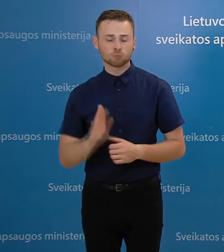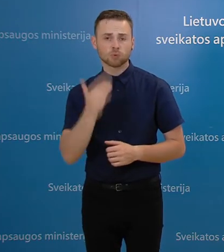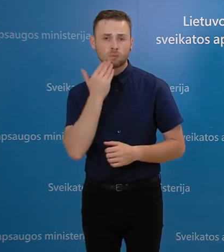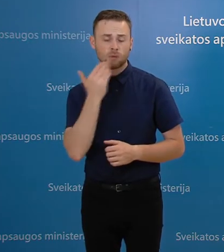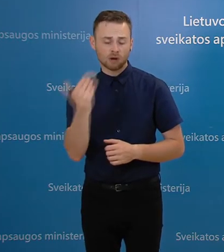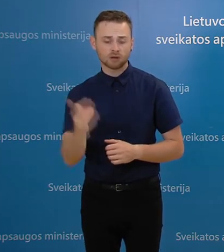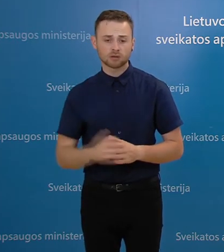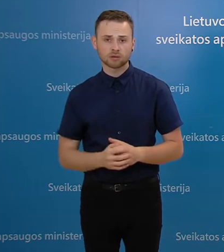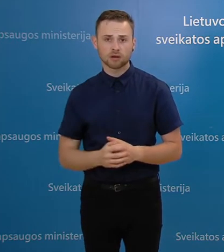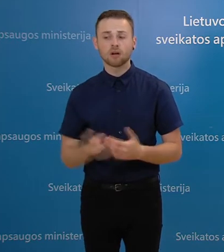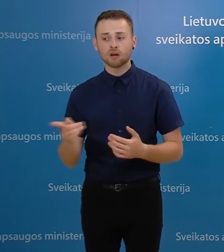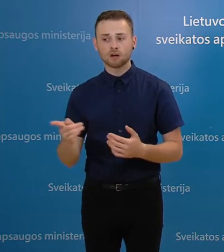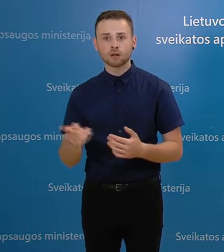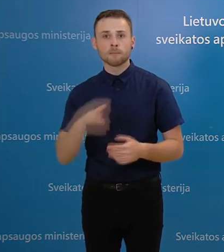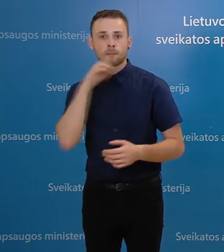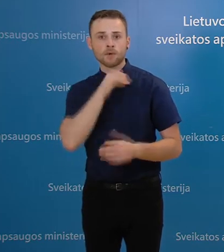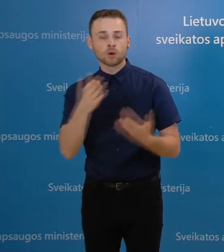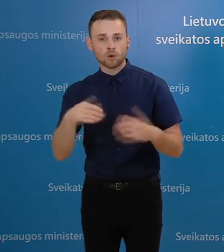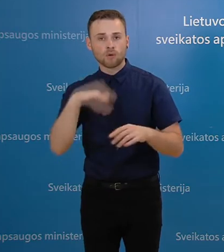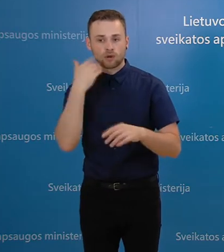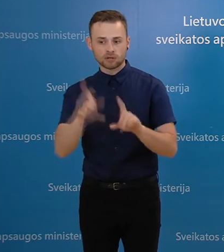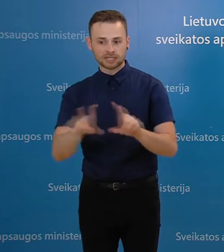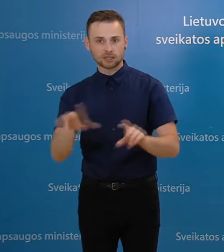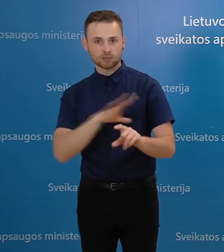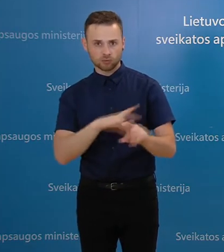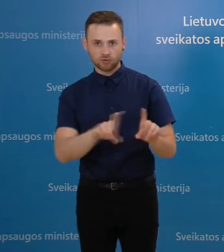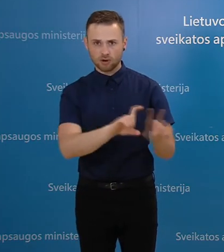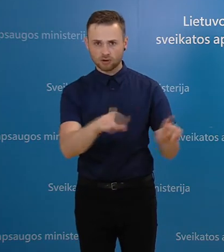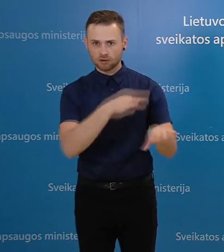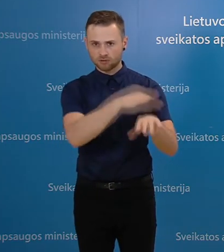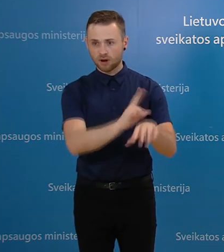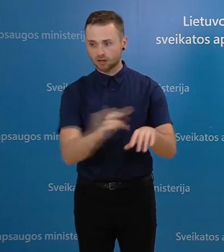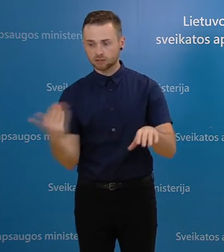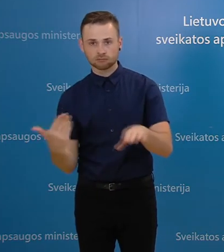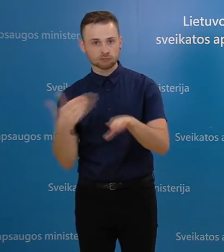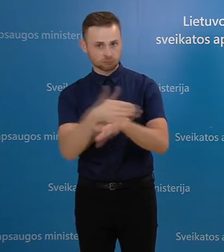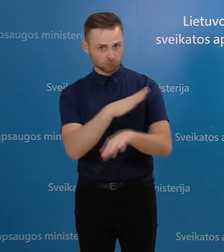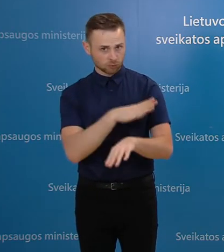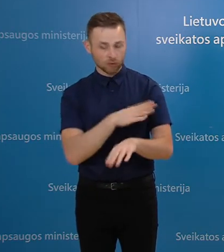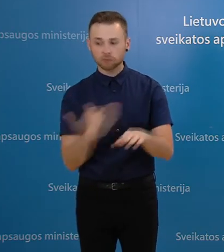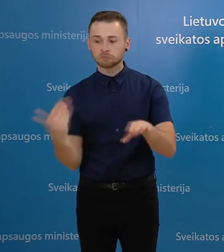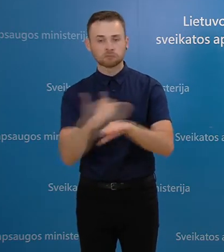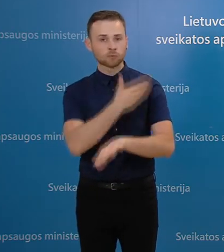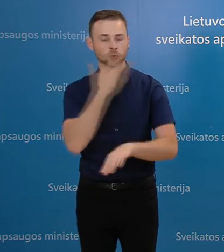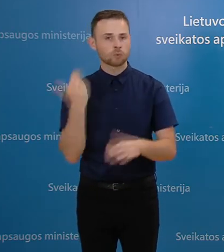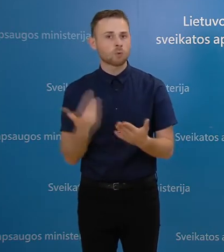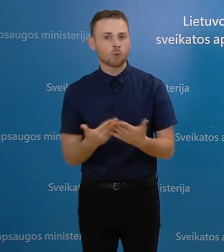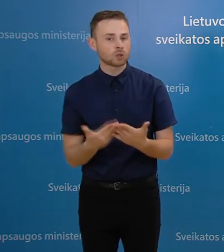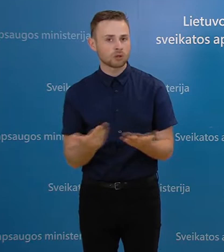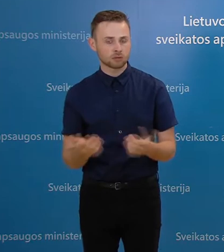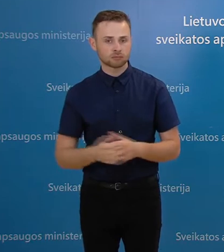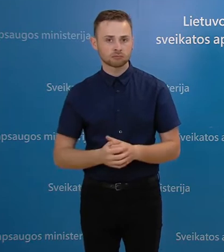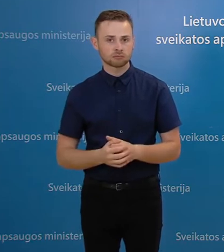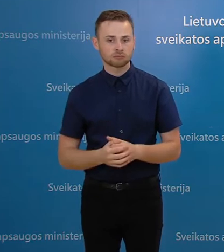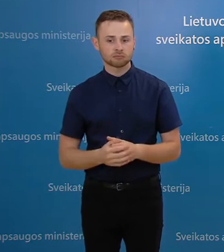ar įstaiga kreipėsi į atsakingas institucijas ir jeigu nesikreipė, tai kodėl to nepadarė, jeigu